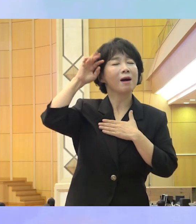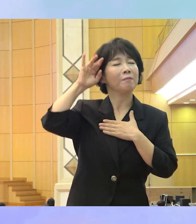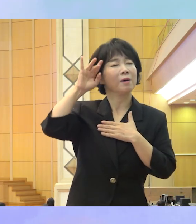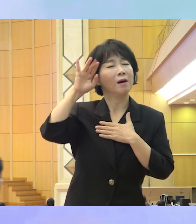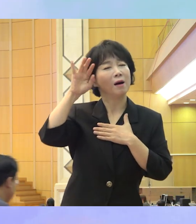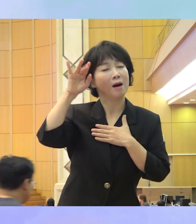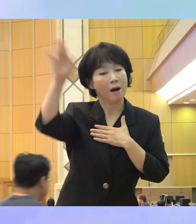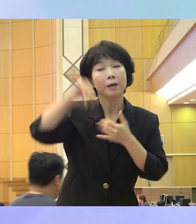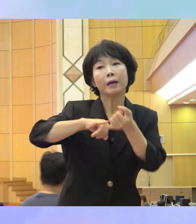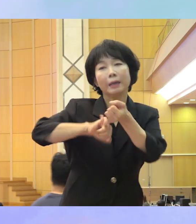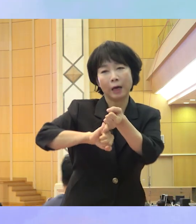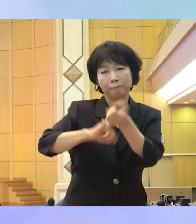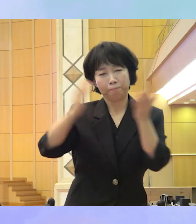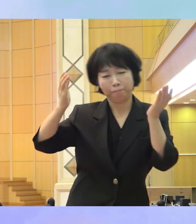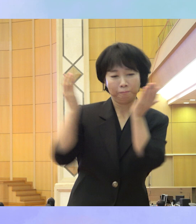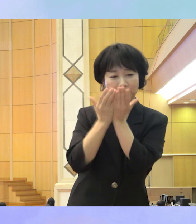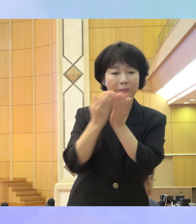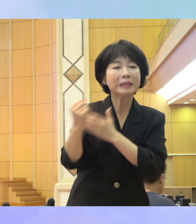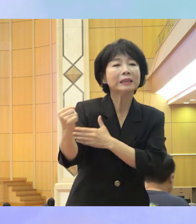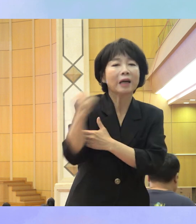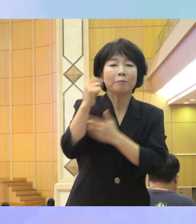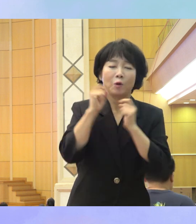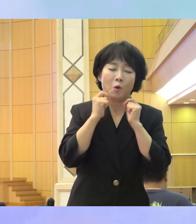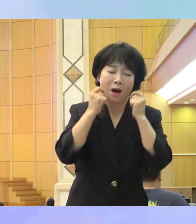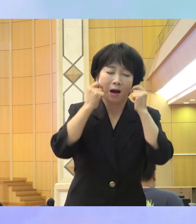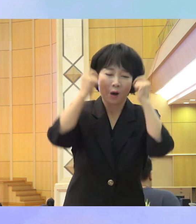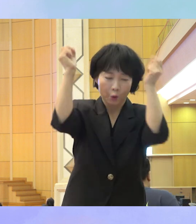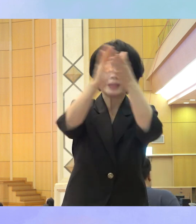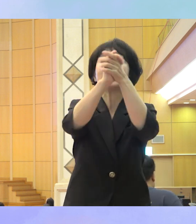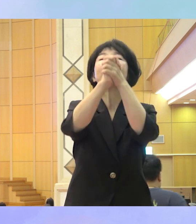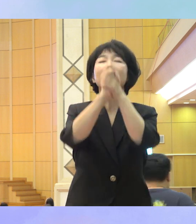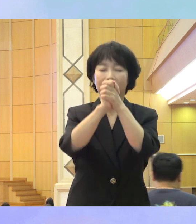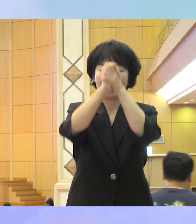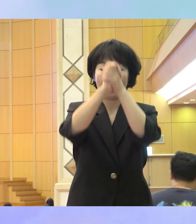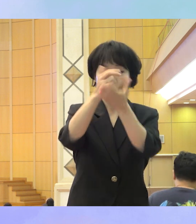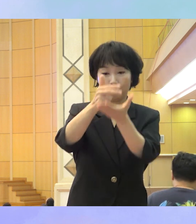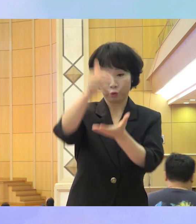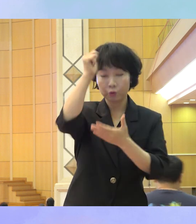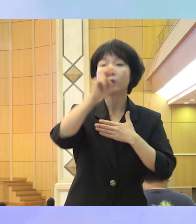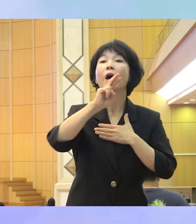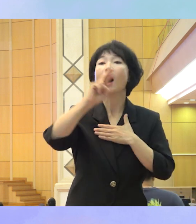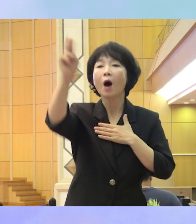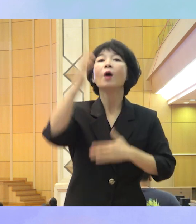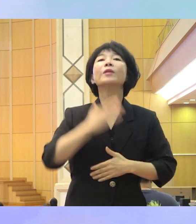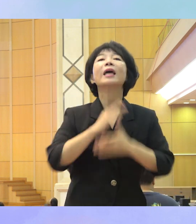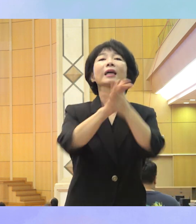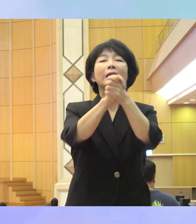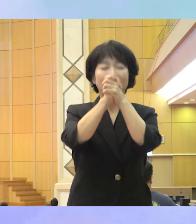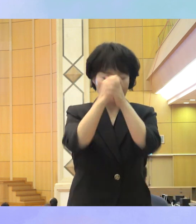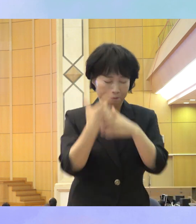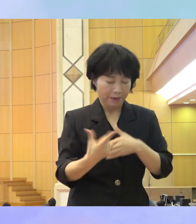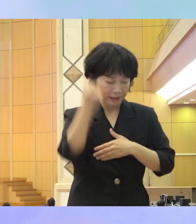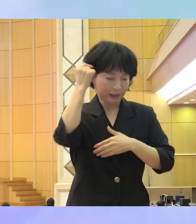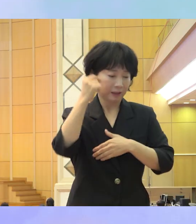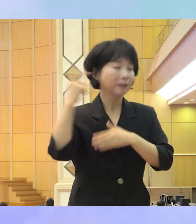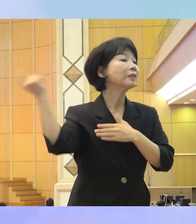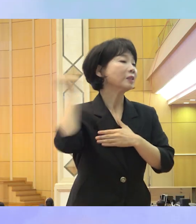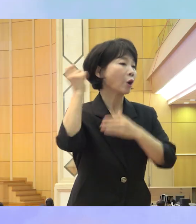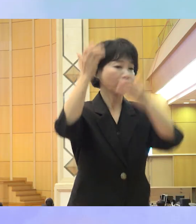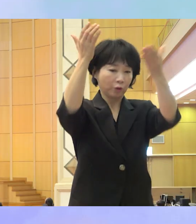갈망합니다. 그 약속 따라서 힘써 간구하오니 오 주여 내 기도